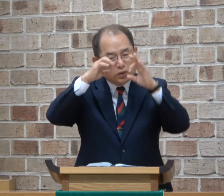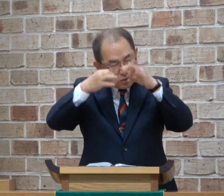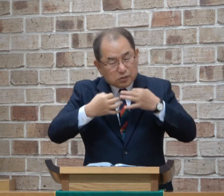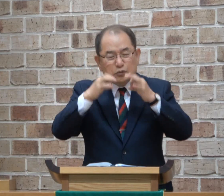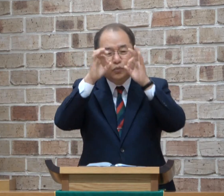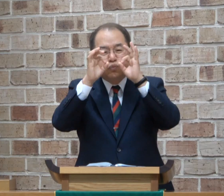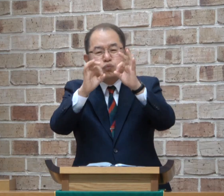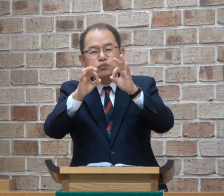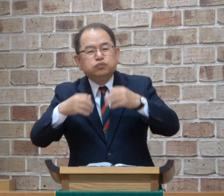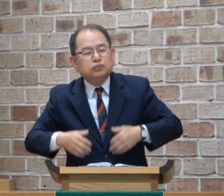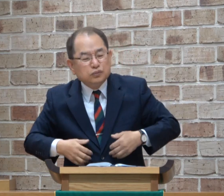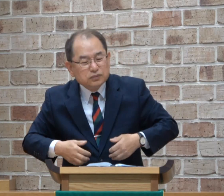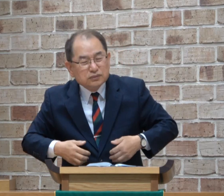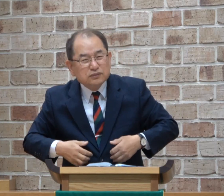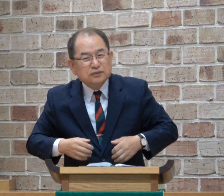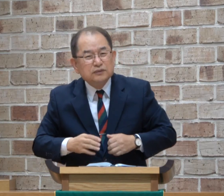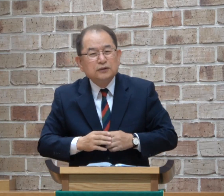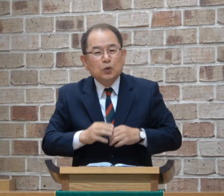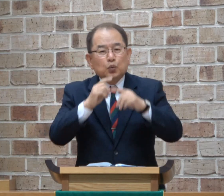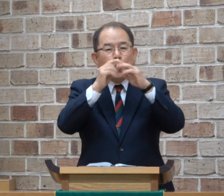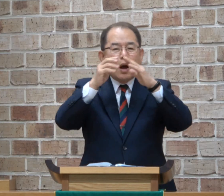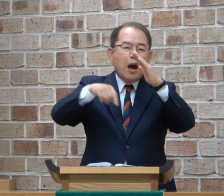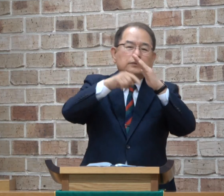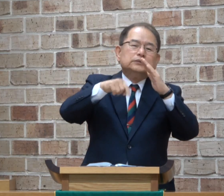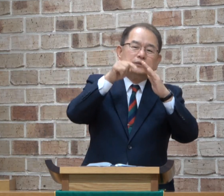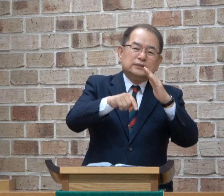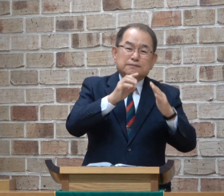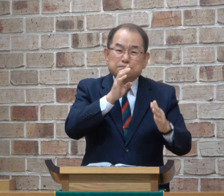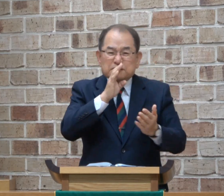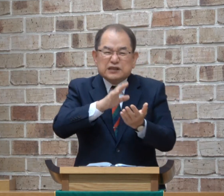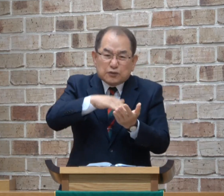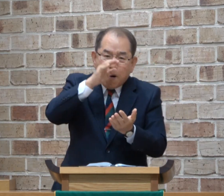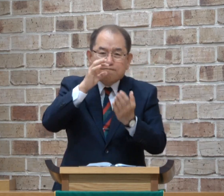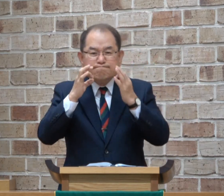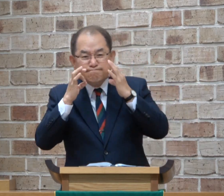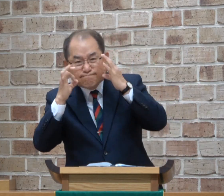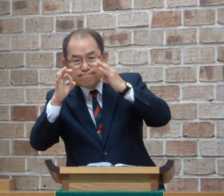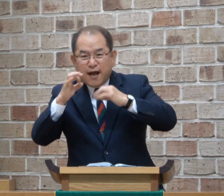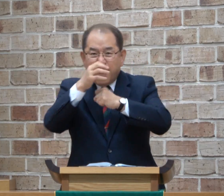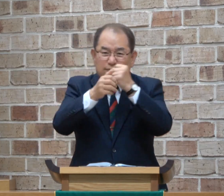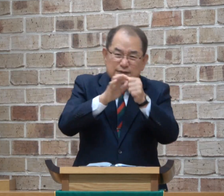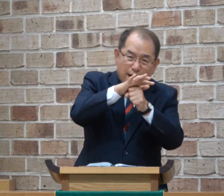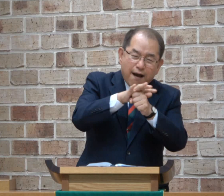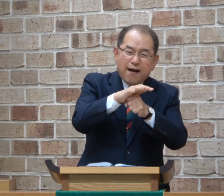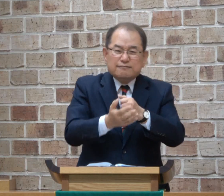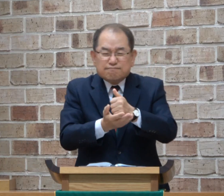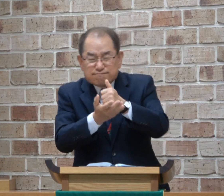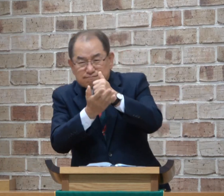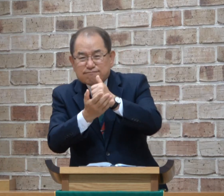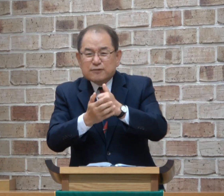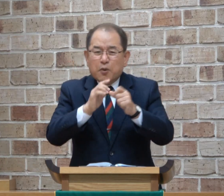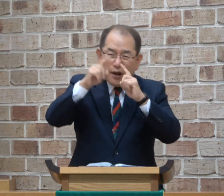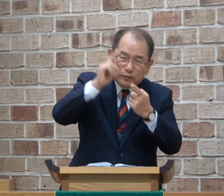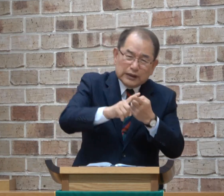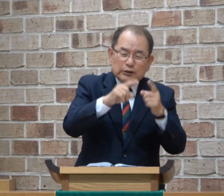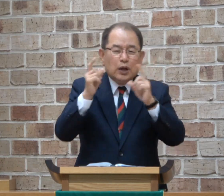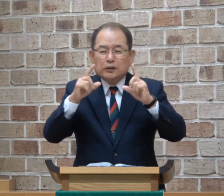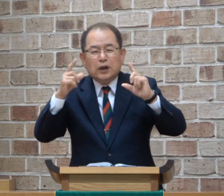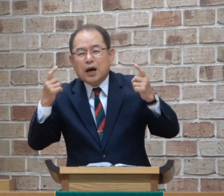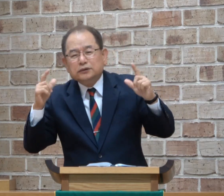있습니다. 교회 안에 뜨겁고 간절한 그리고 사랑으로 섬기는 그런 것이 아니라